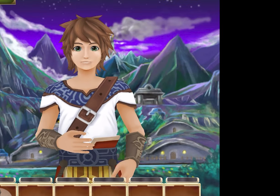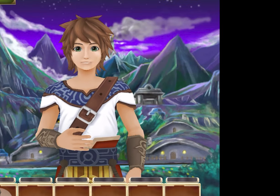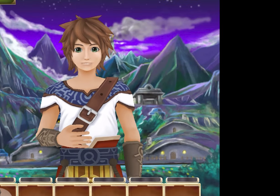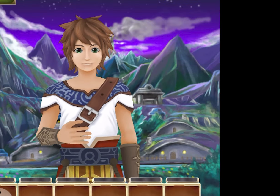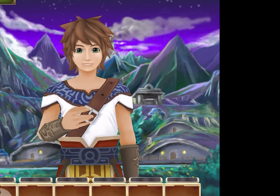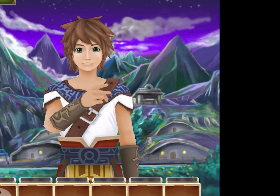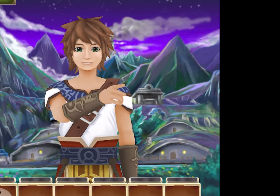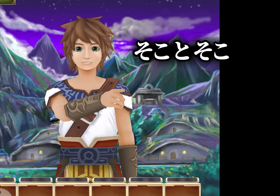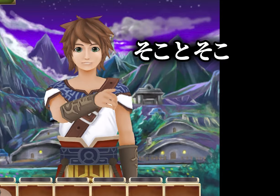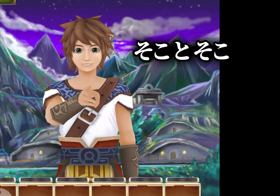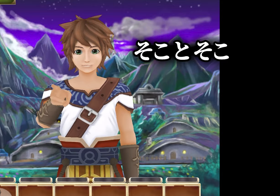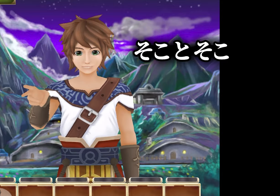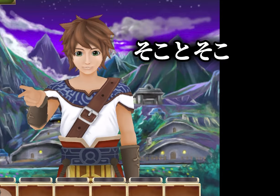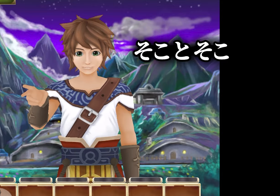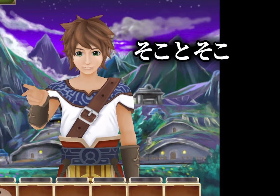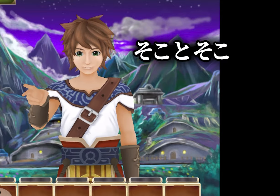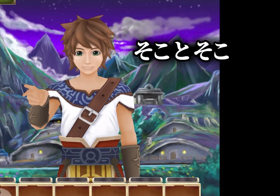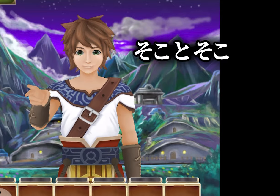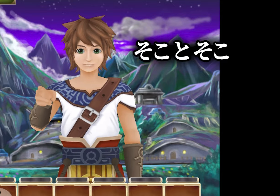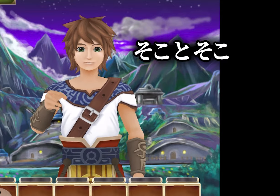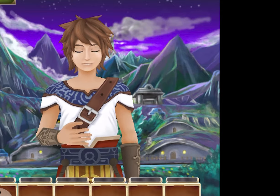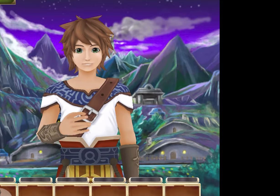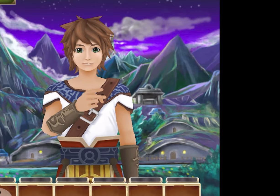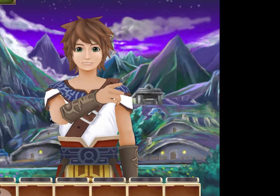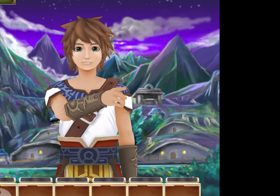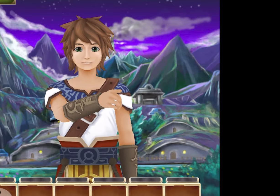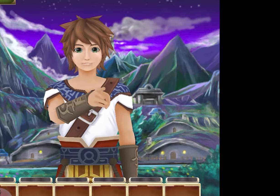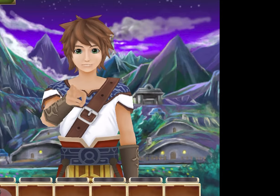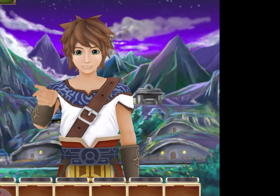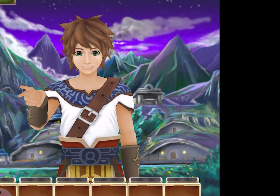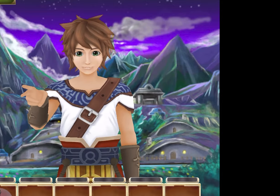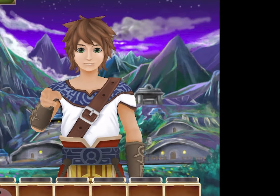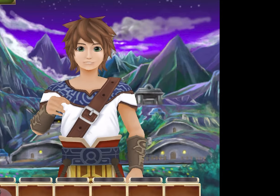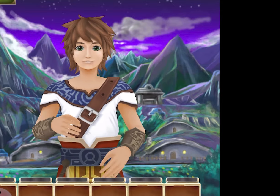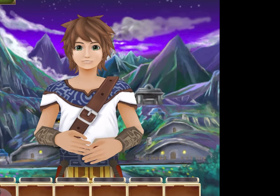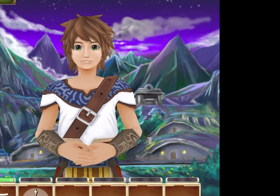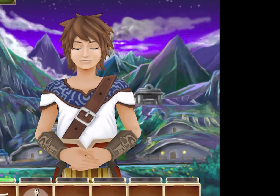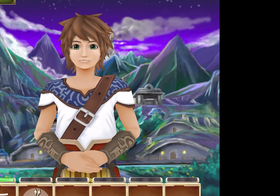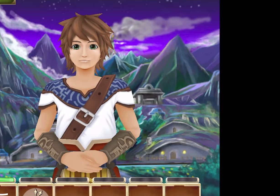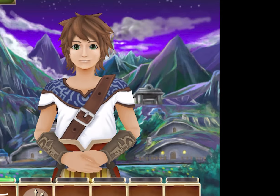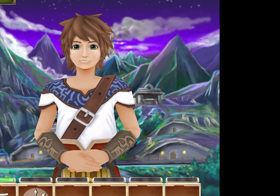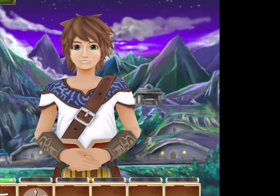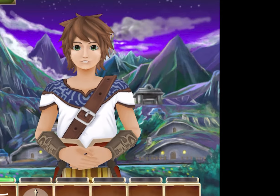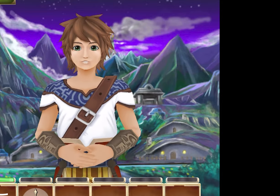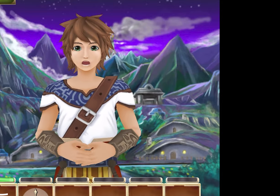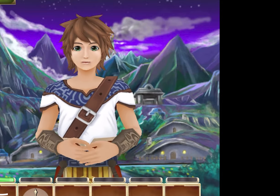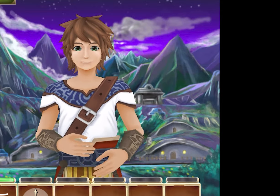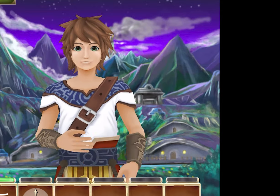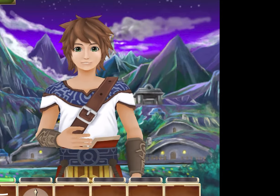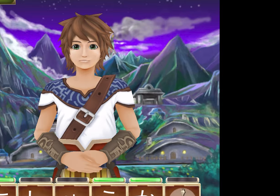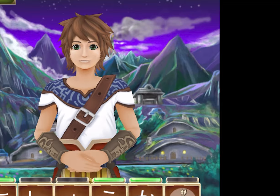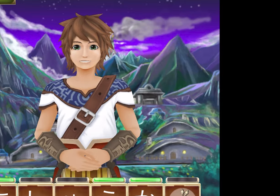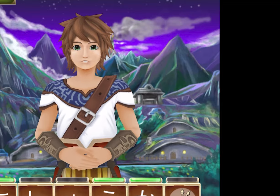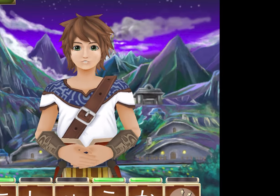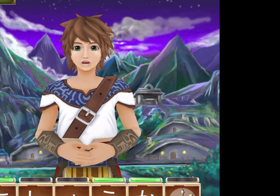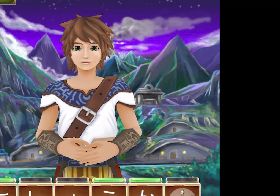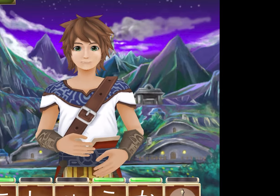あ、そことそこあ、じゃあそことそこ違うか2、2、2週間